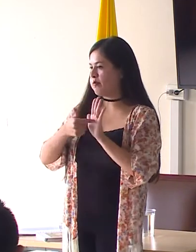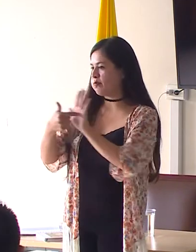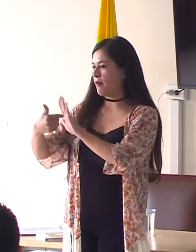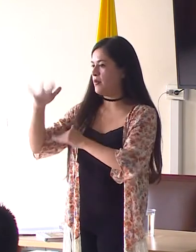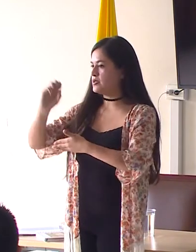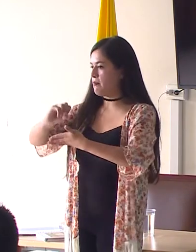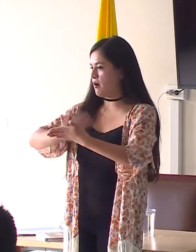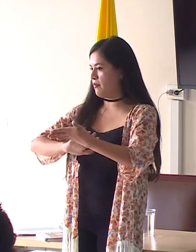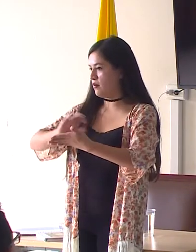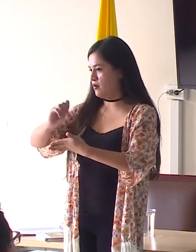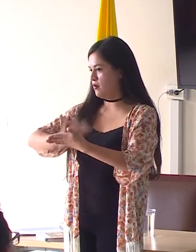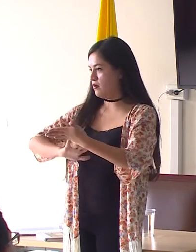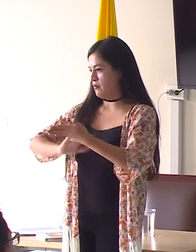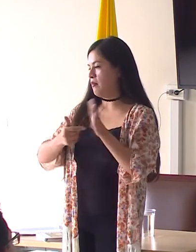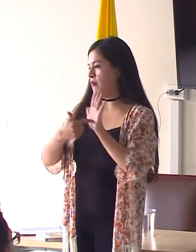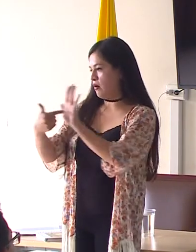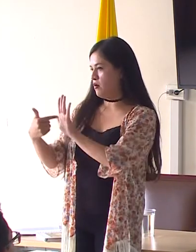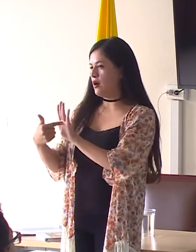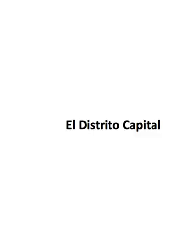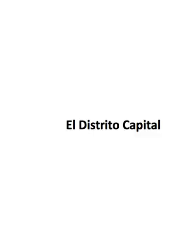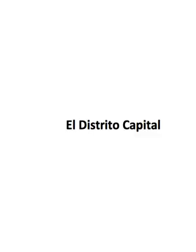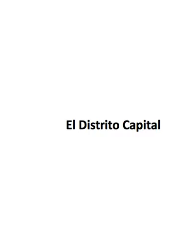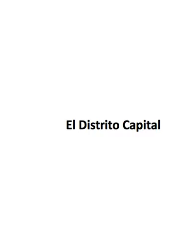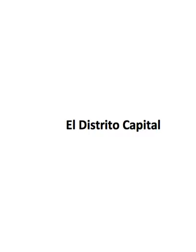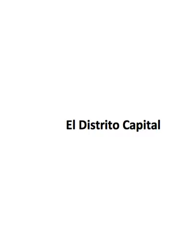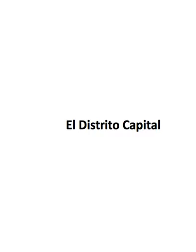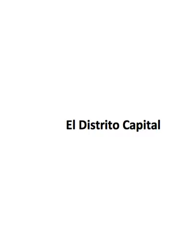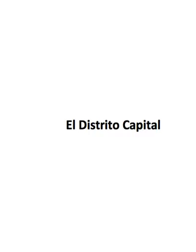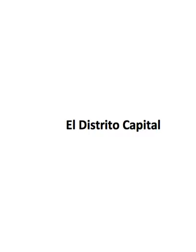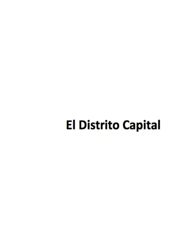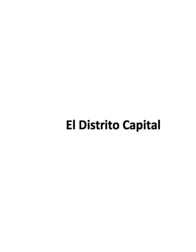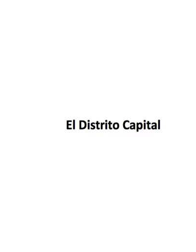inicia mi inicio con la cartografía del distrito capital